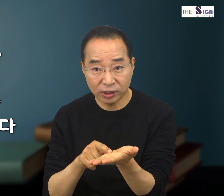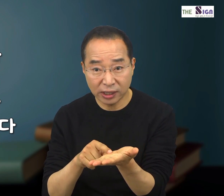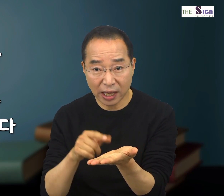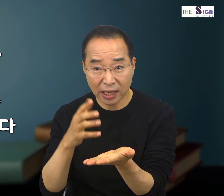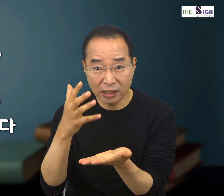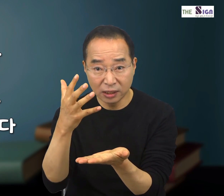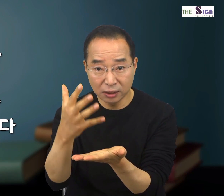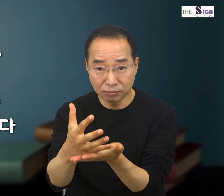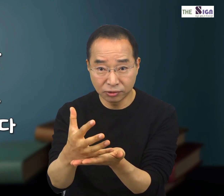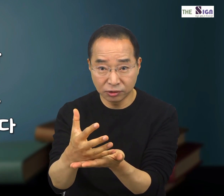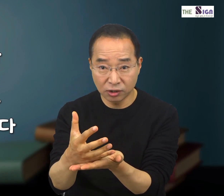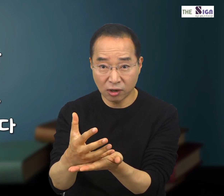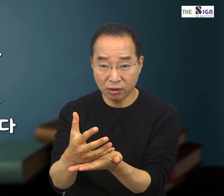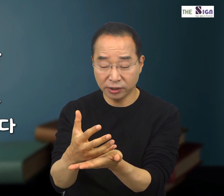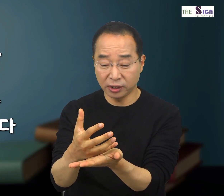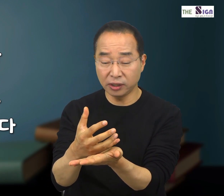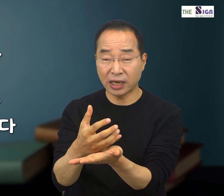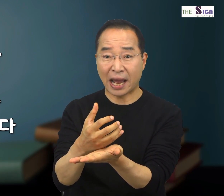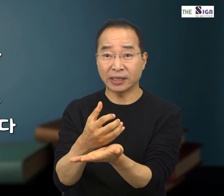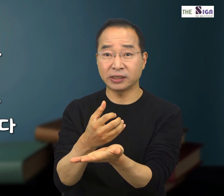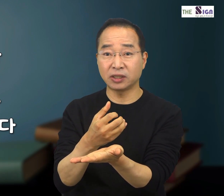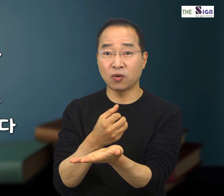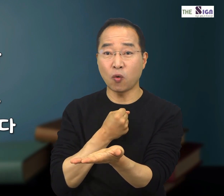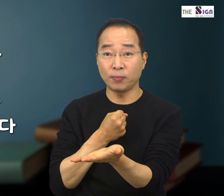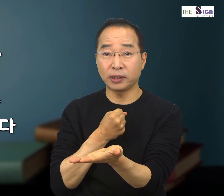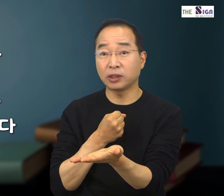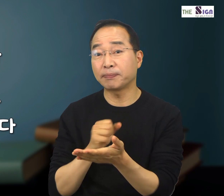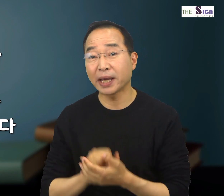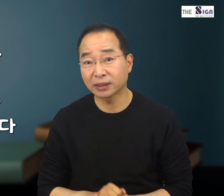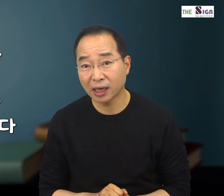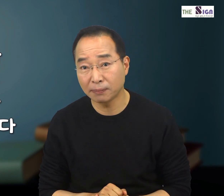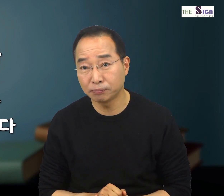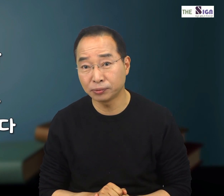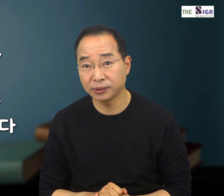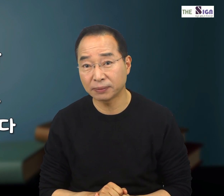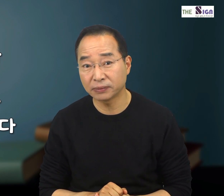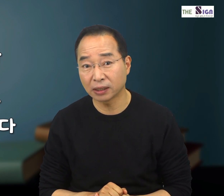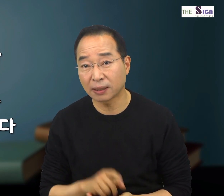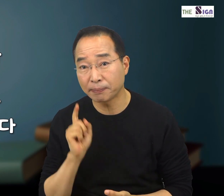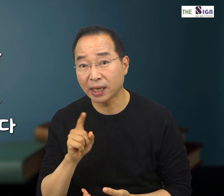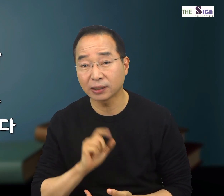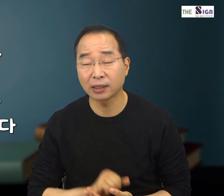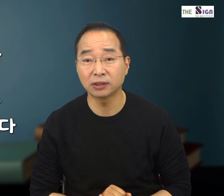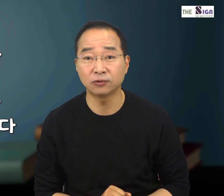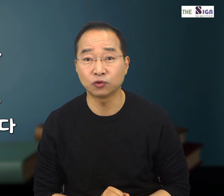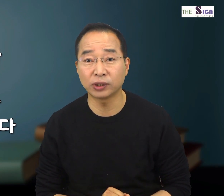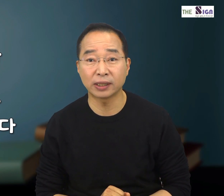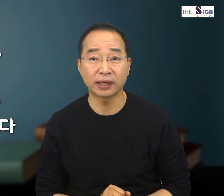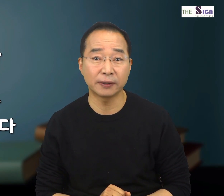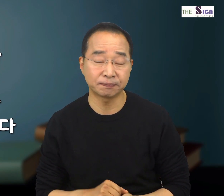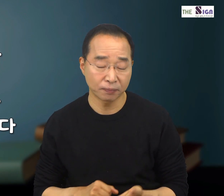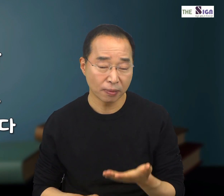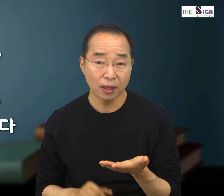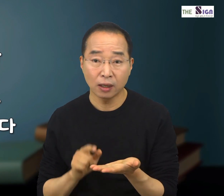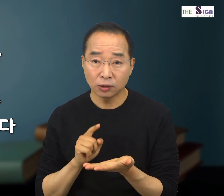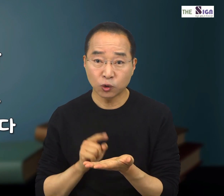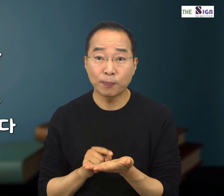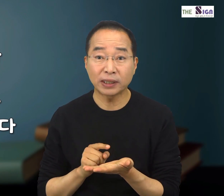위에 있는 물건을 가지고 오면 이게 빼앗다라는 부분이 됩니다. 일단 빼앗다는 주의할 게 손바닥에